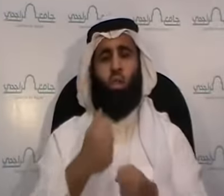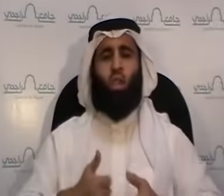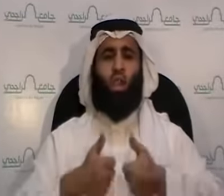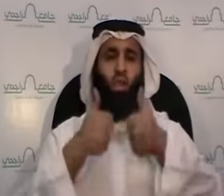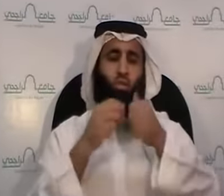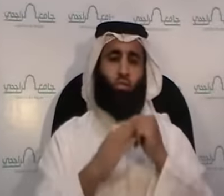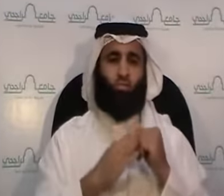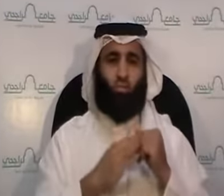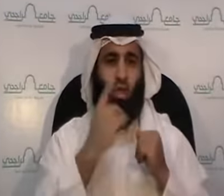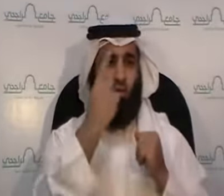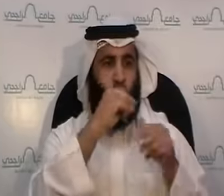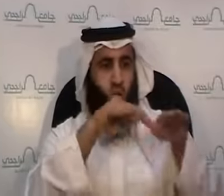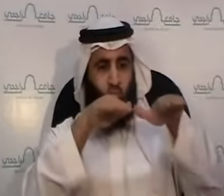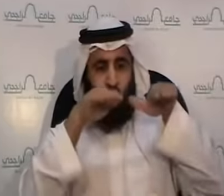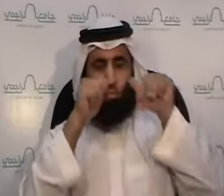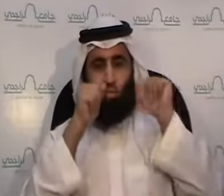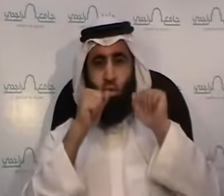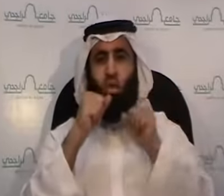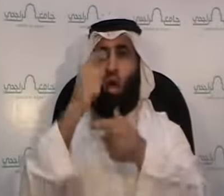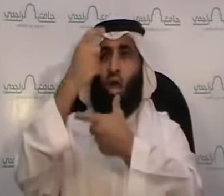ضمان لسلامة الإنسان